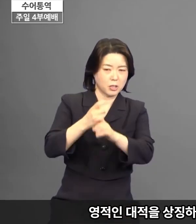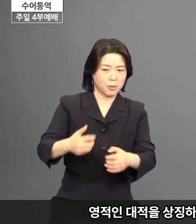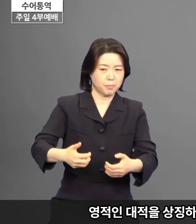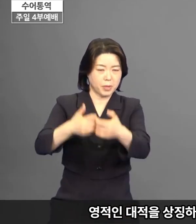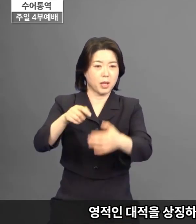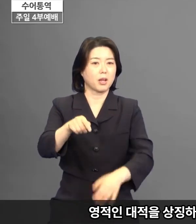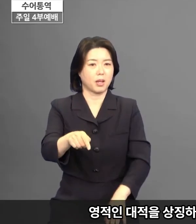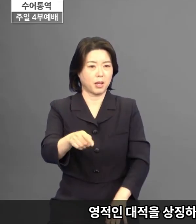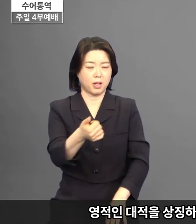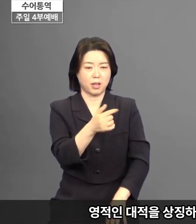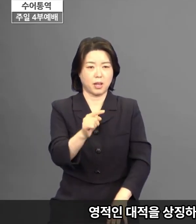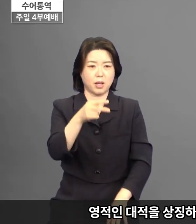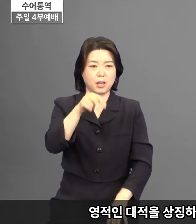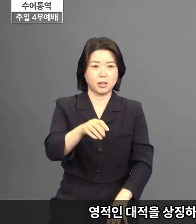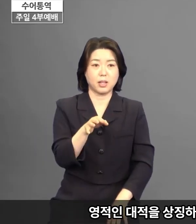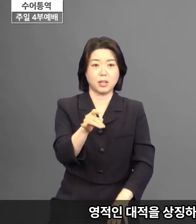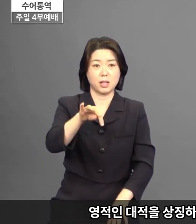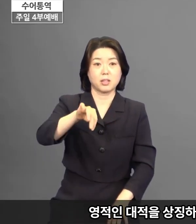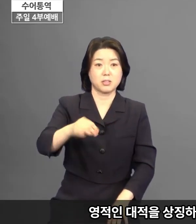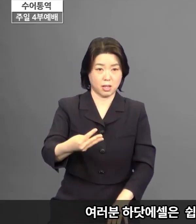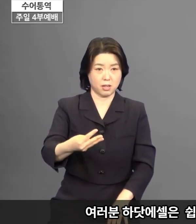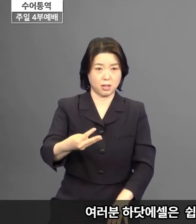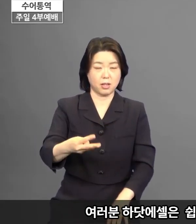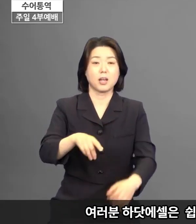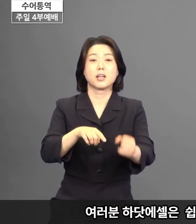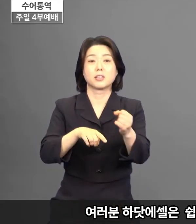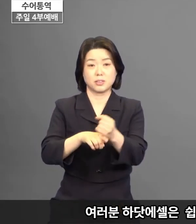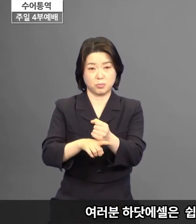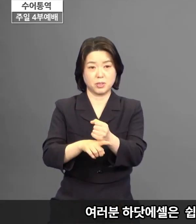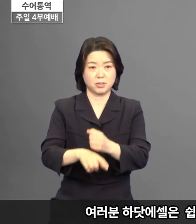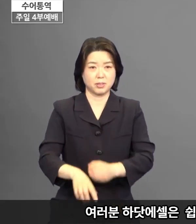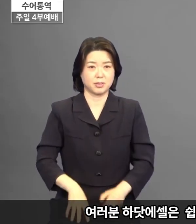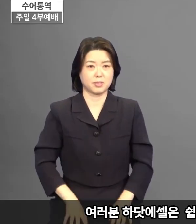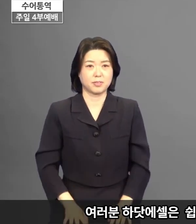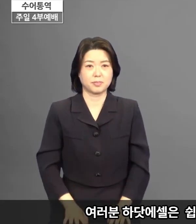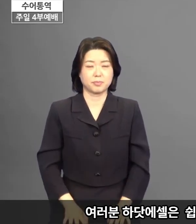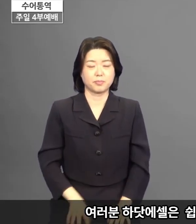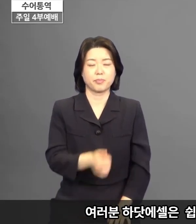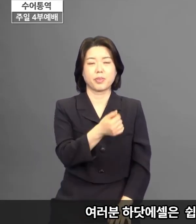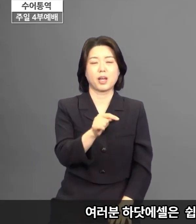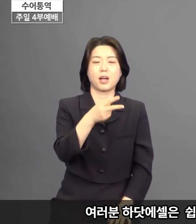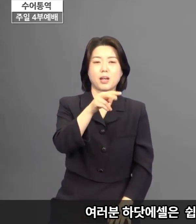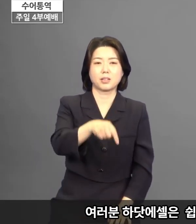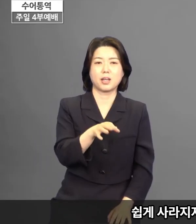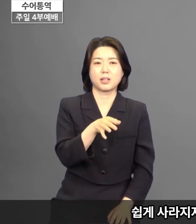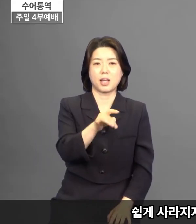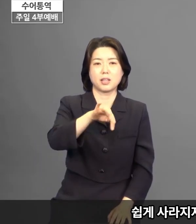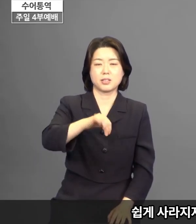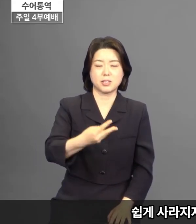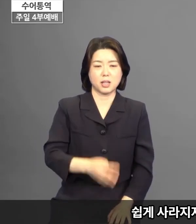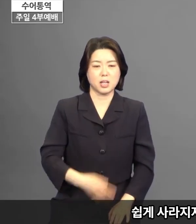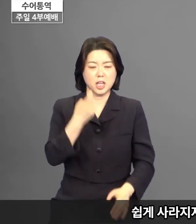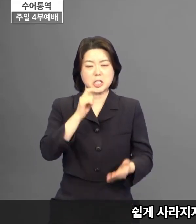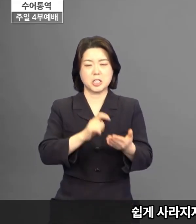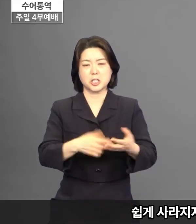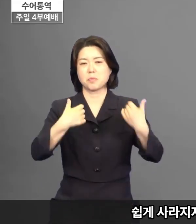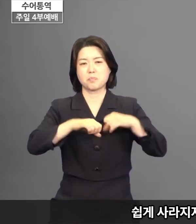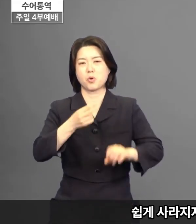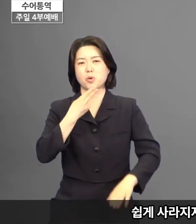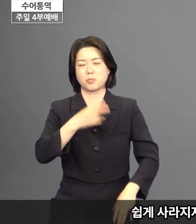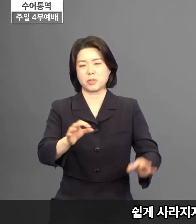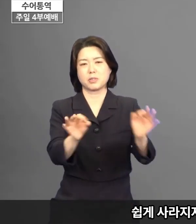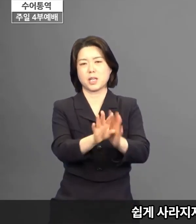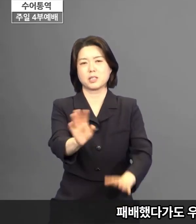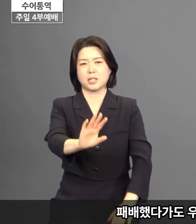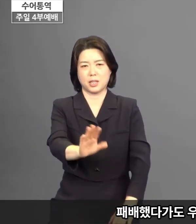상징하여 하닷에셀이라고 부릅니다. 여러분, 하닷에셀은 쉽게 포기하는 법이 없습니다. 쉽게 사라지지